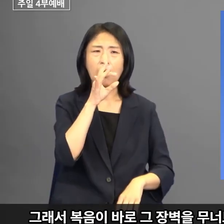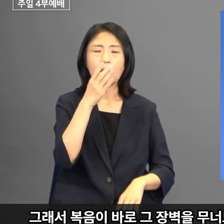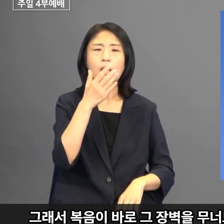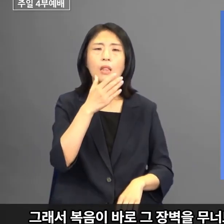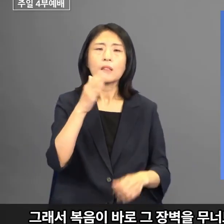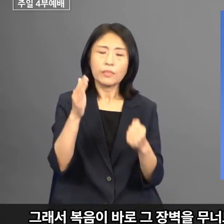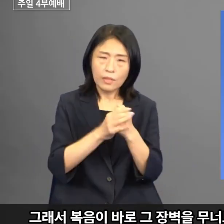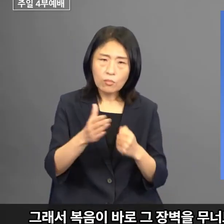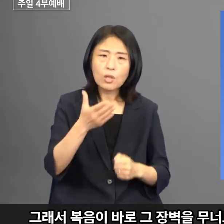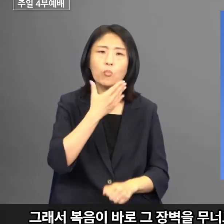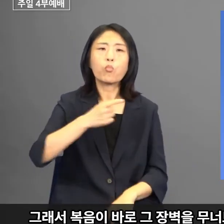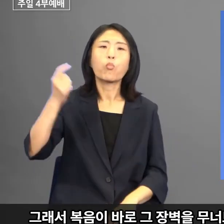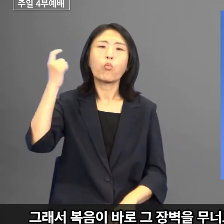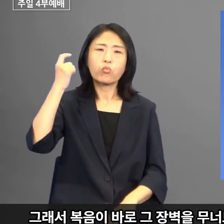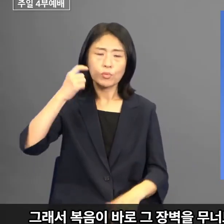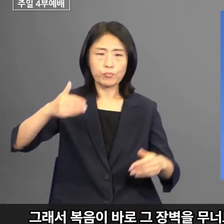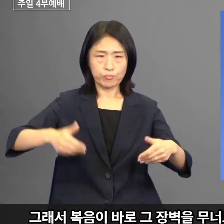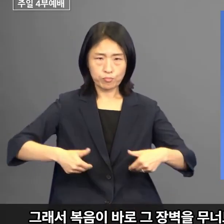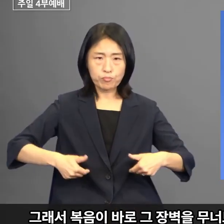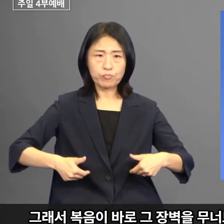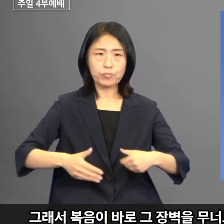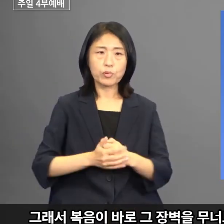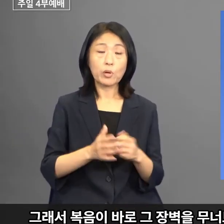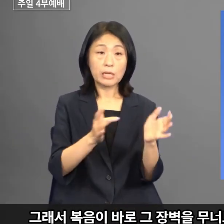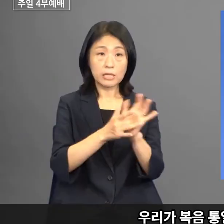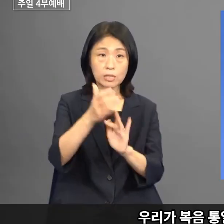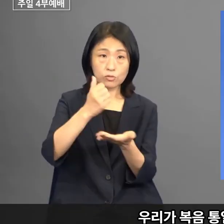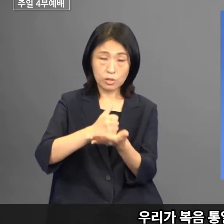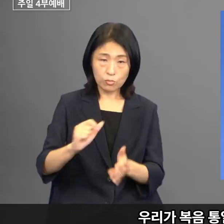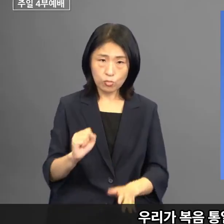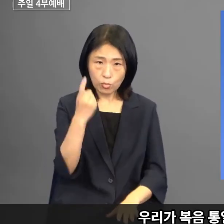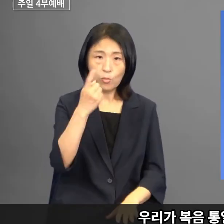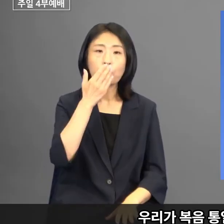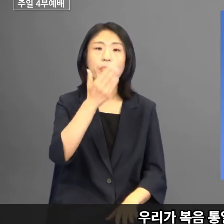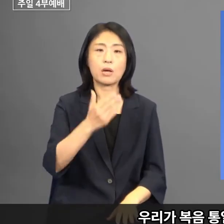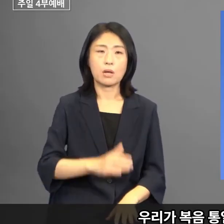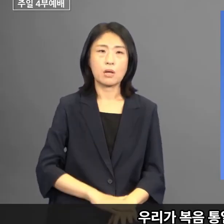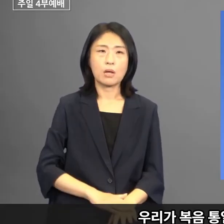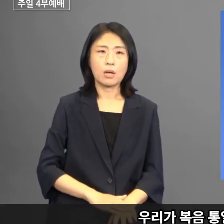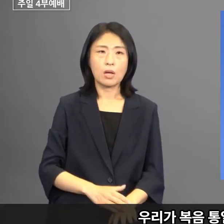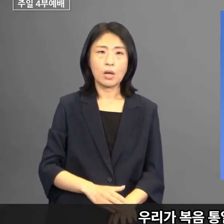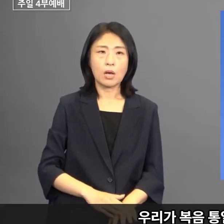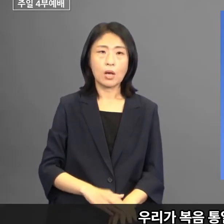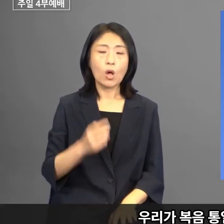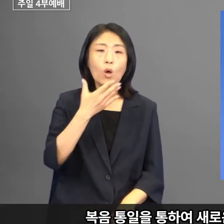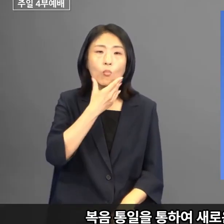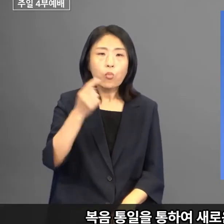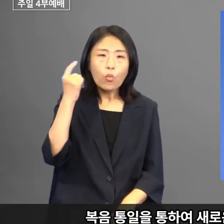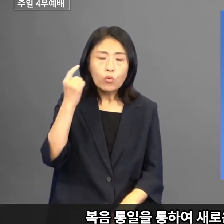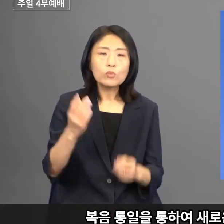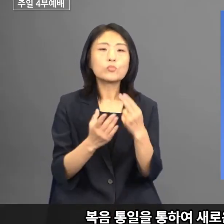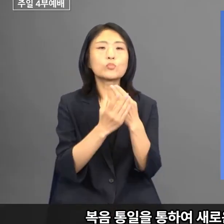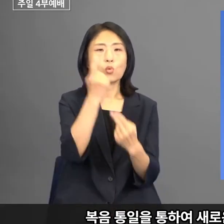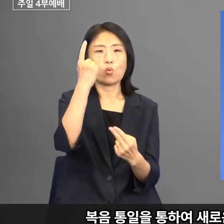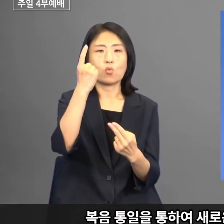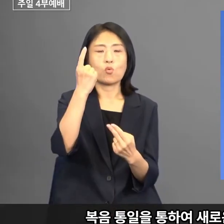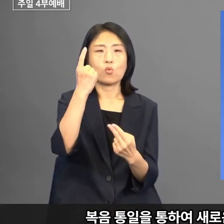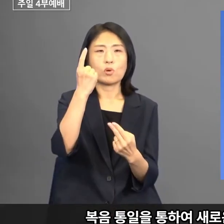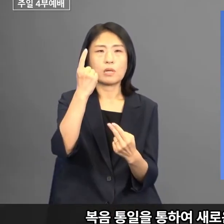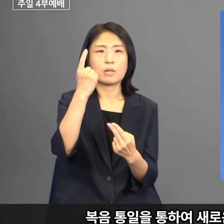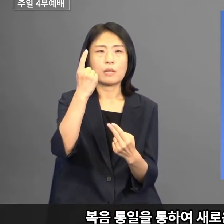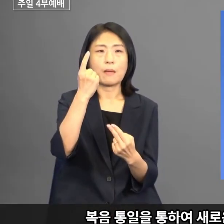그 장벽을 무너뜨렸고, 예수님이 그렇게 하셨기 때문에 우리가 복음 통일을 말하는 겁니다. 복음 통일을